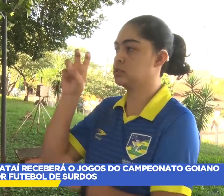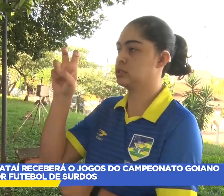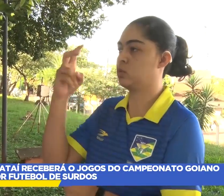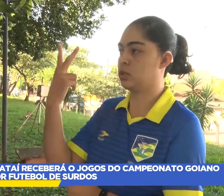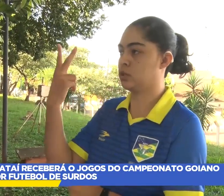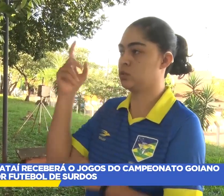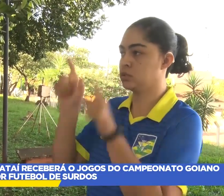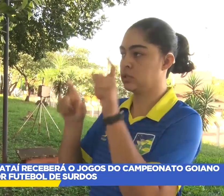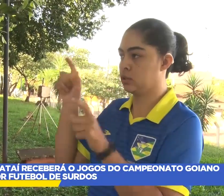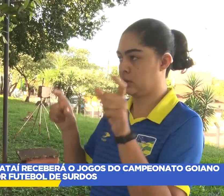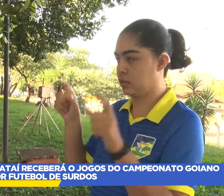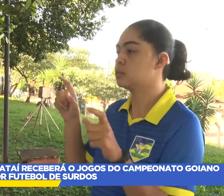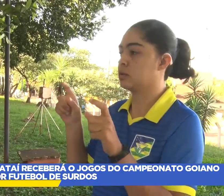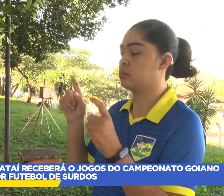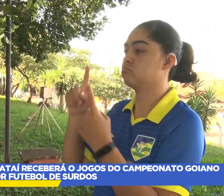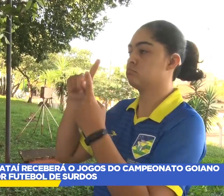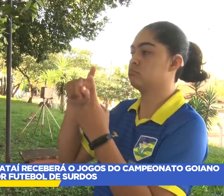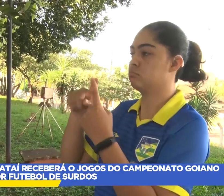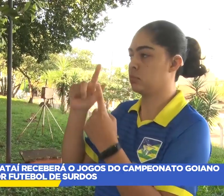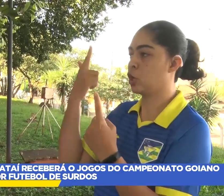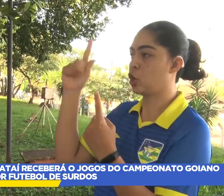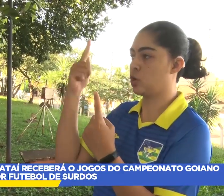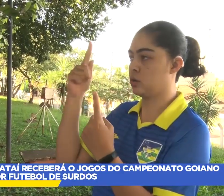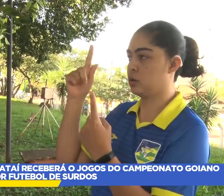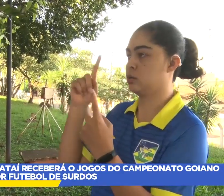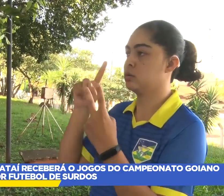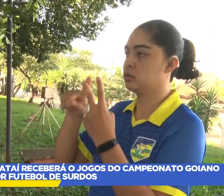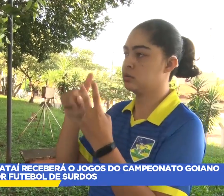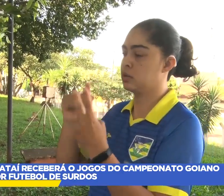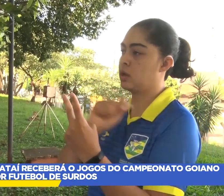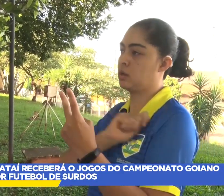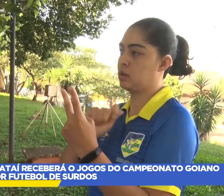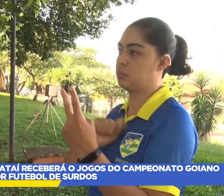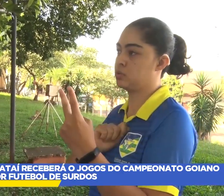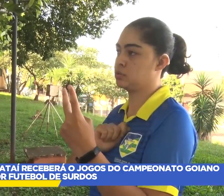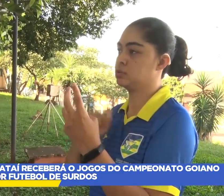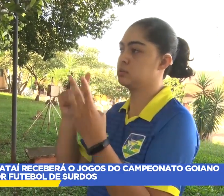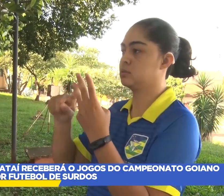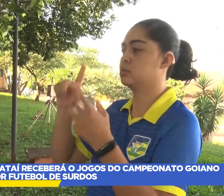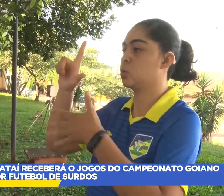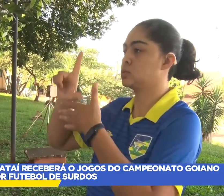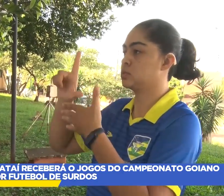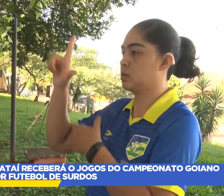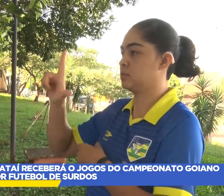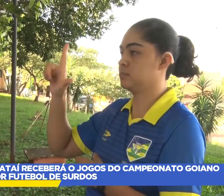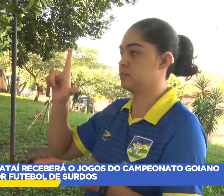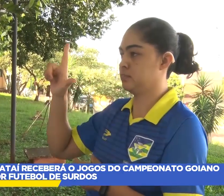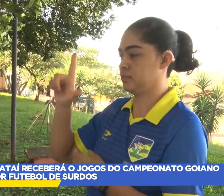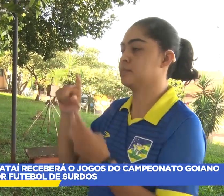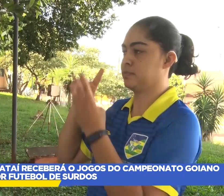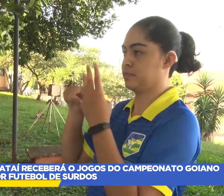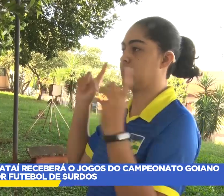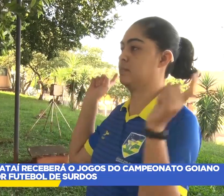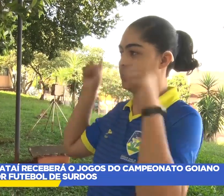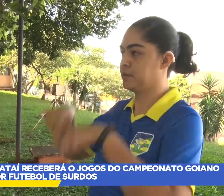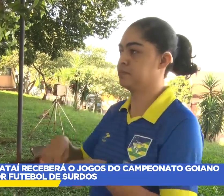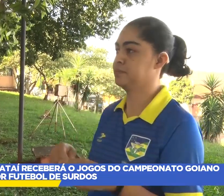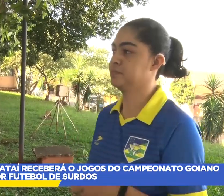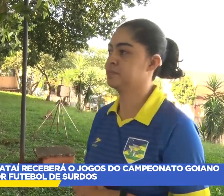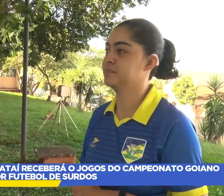O total são 52 atletas. Goiânia, Anápolis e Lusiânia.